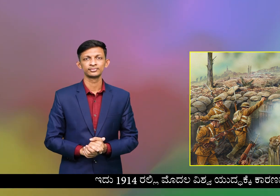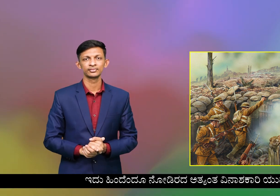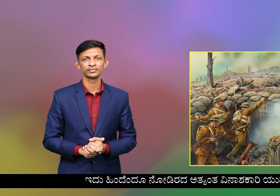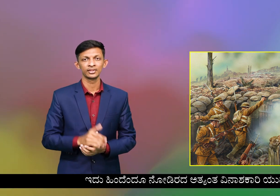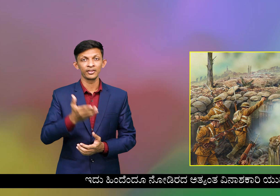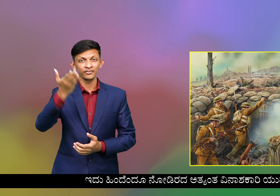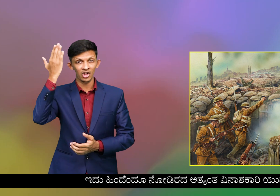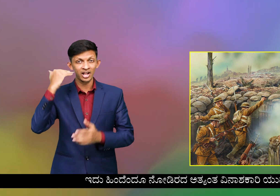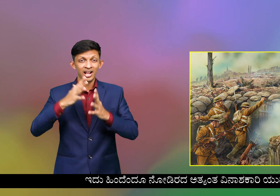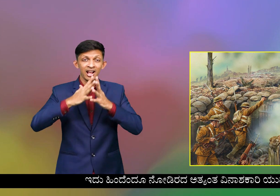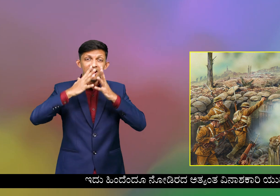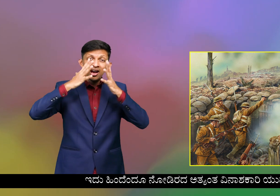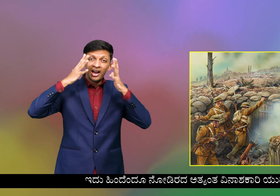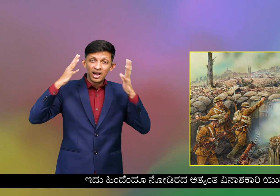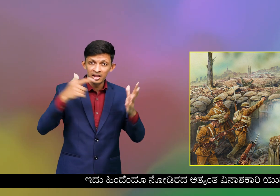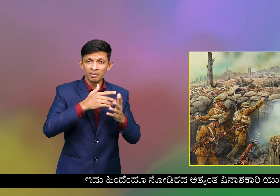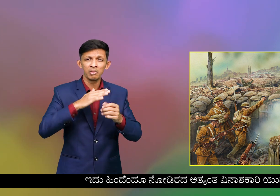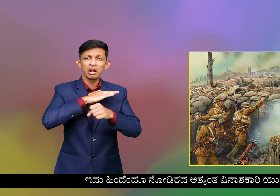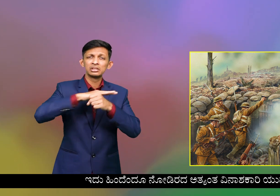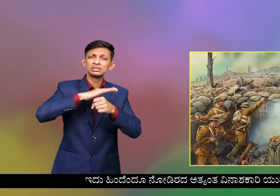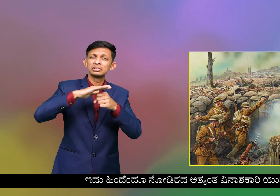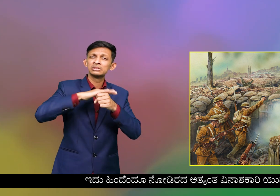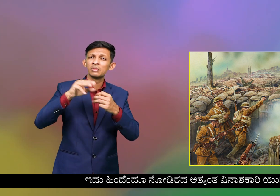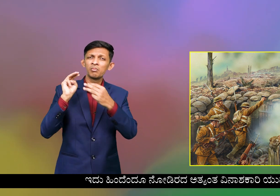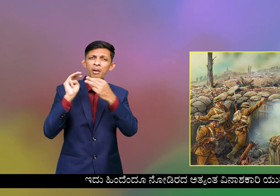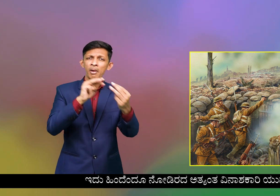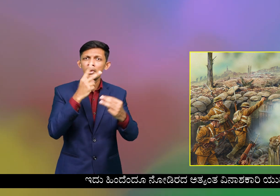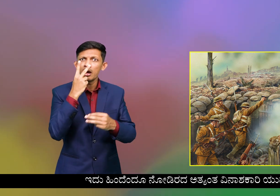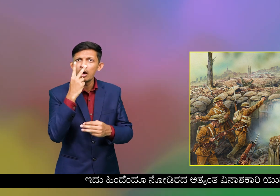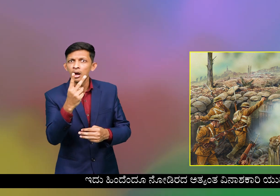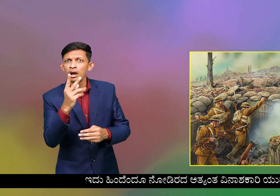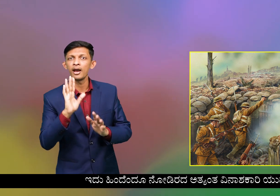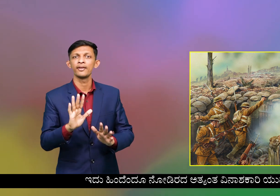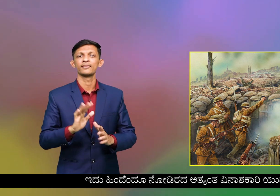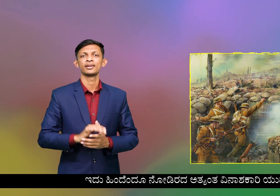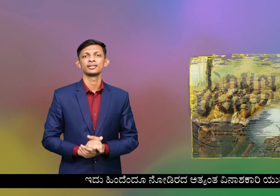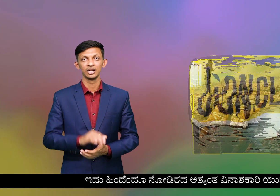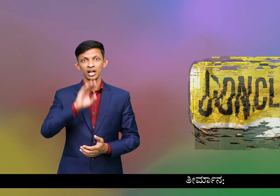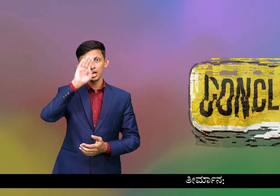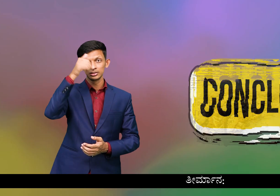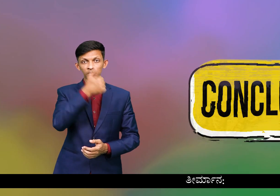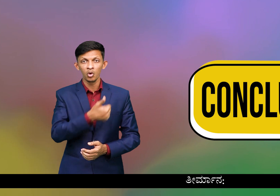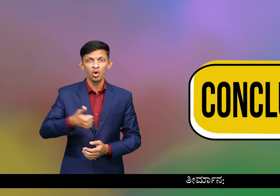ಇದು ಹಿಂದೆಂದೂ ನೋಡಿರದ ಅತ್ಯಂತ ವಿನಾಶಕಾರಿ ಯುದ್ಧವಾಗಿತ್ತು. ತೀರ್ಮಾನ: